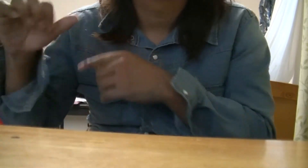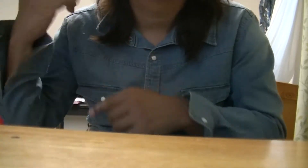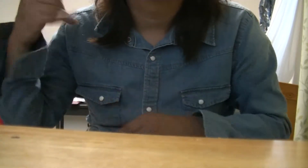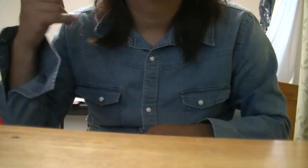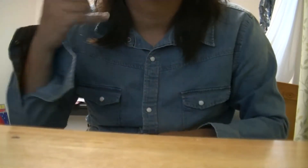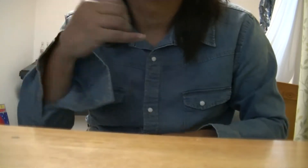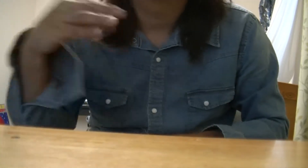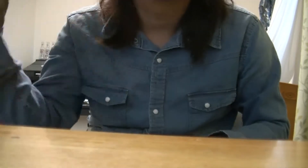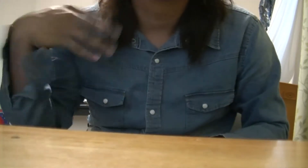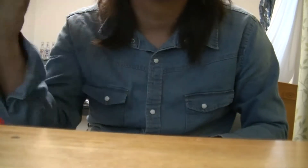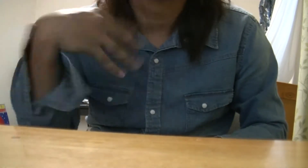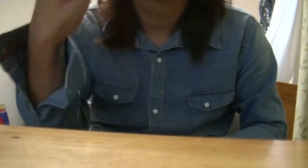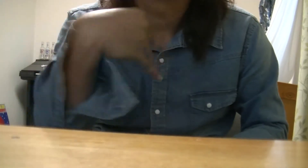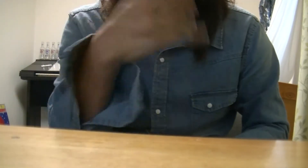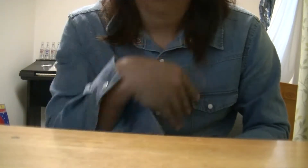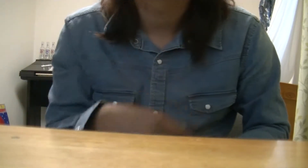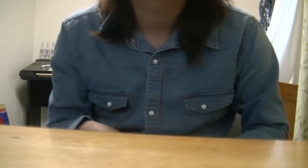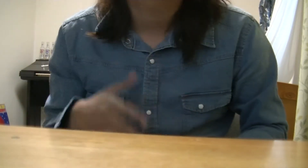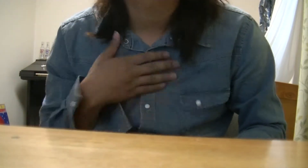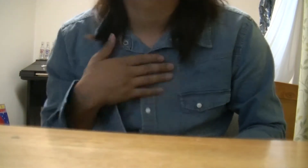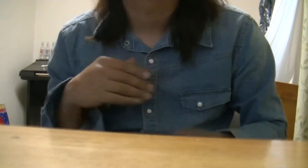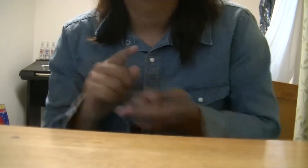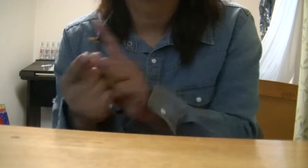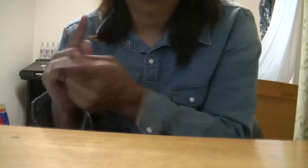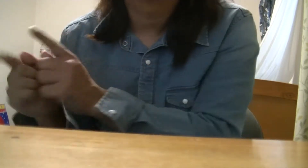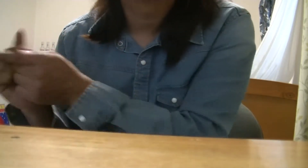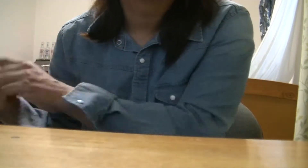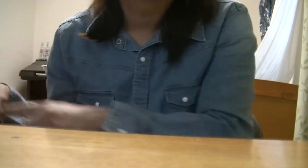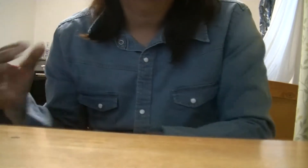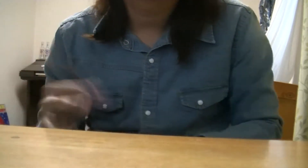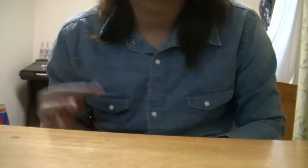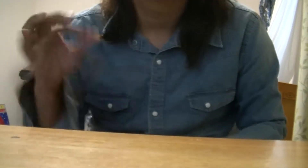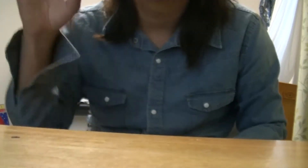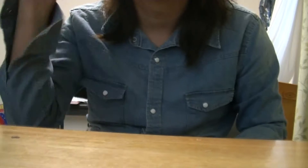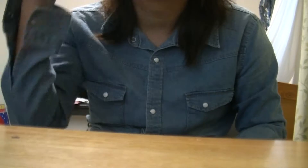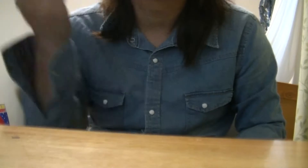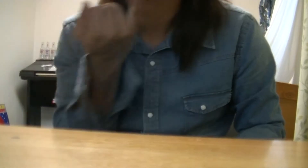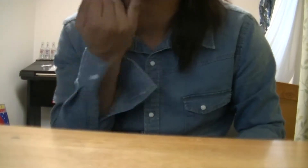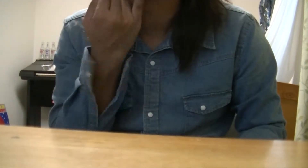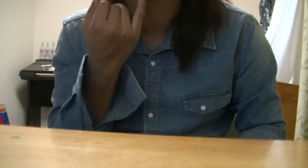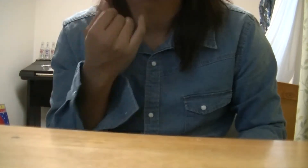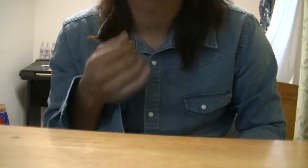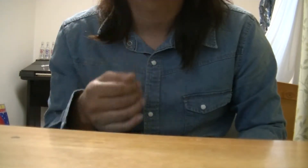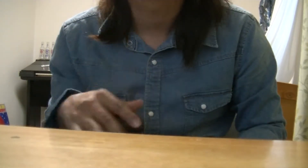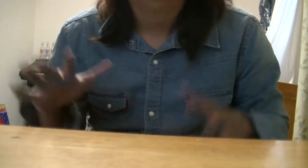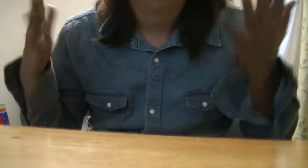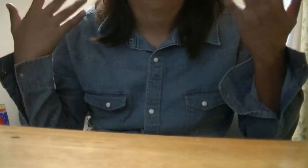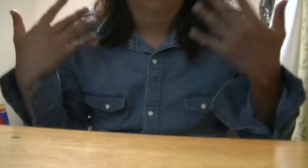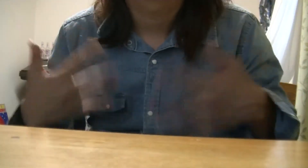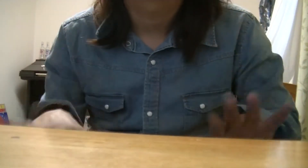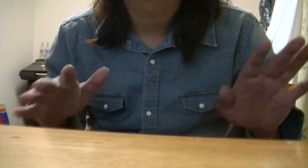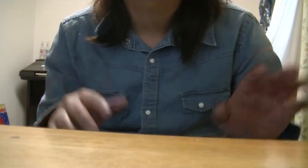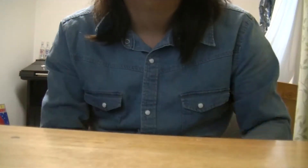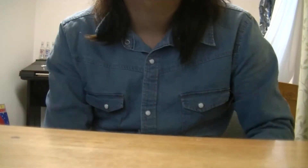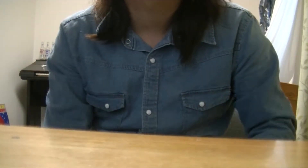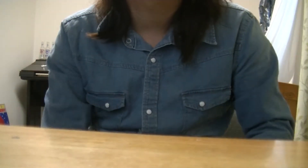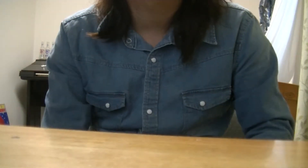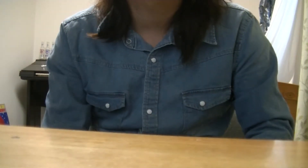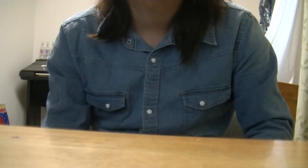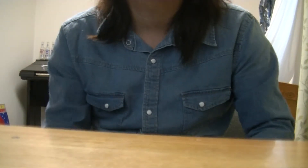方針変えるし、あいいですよ方針変えたって、売上が上がって業績良くなるな、ちっとも良くならないし、上司だってあれや